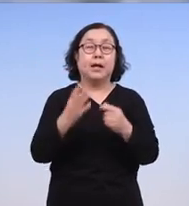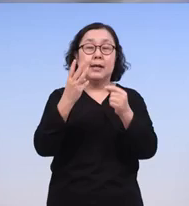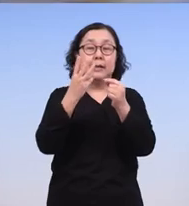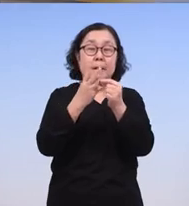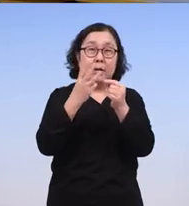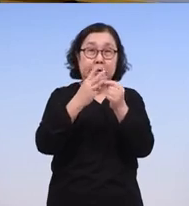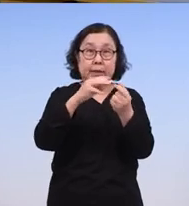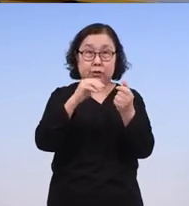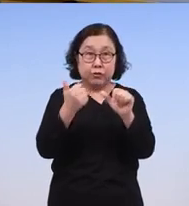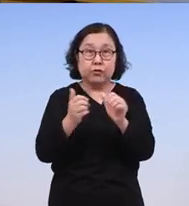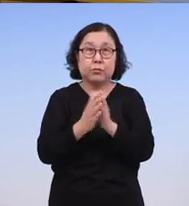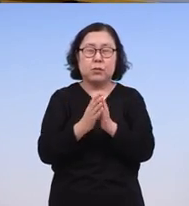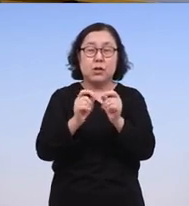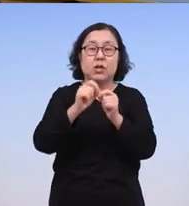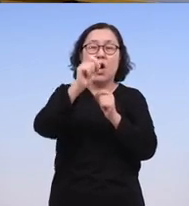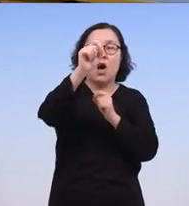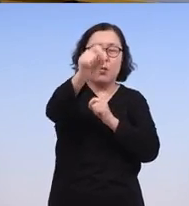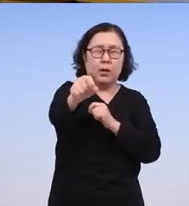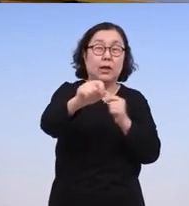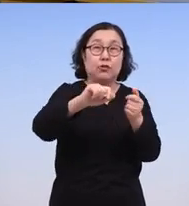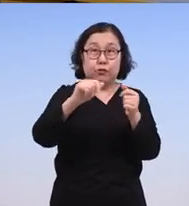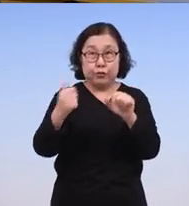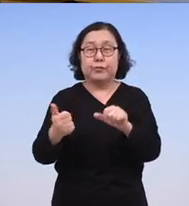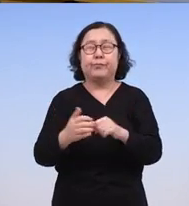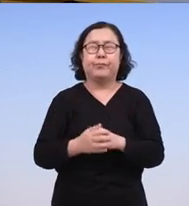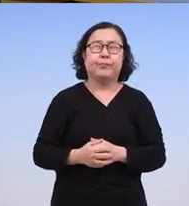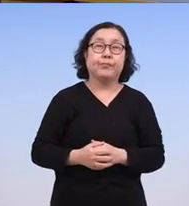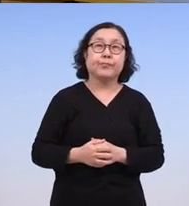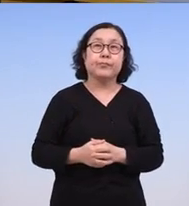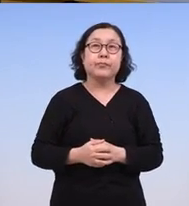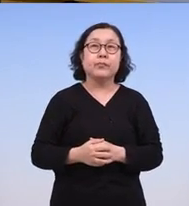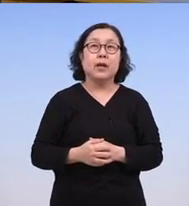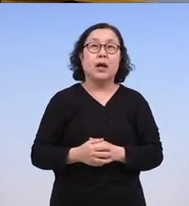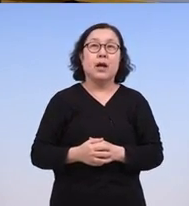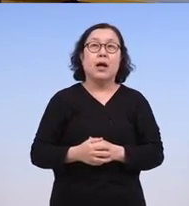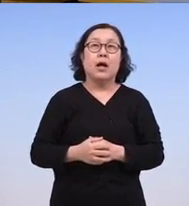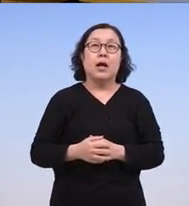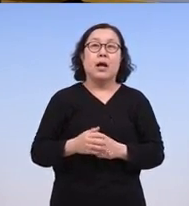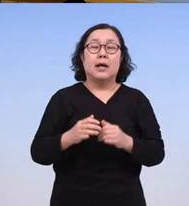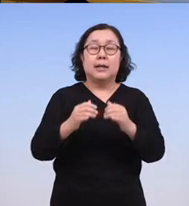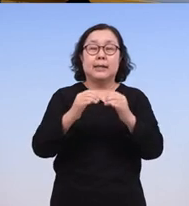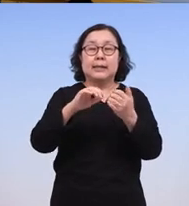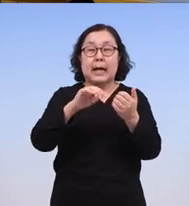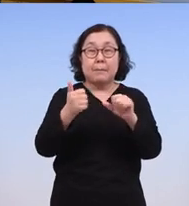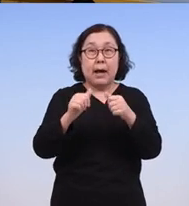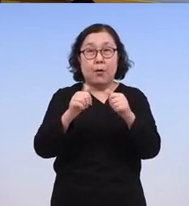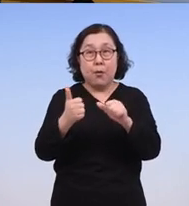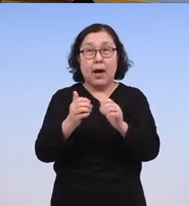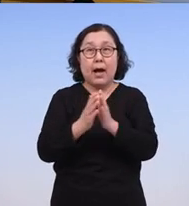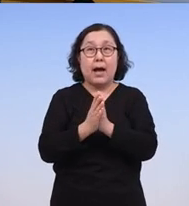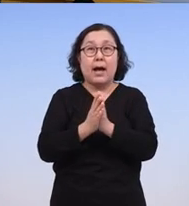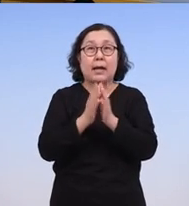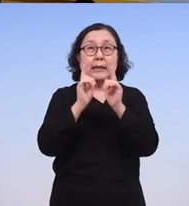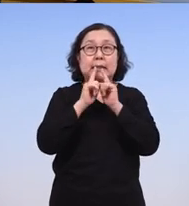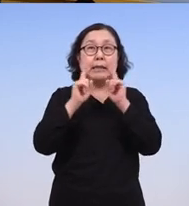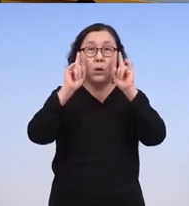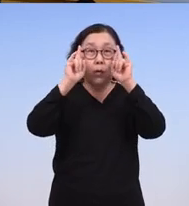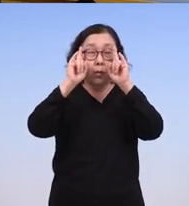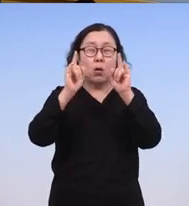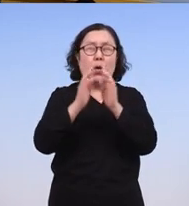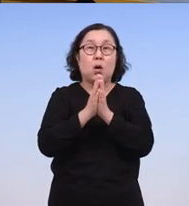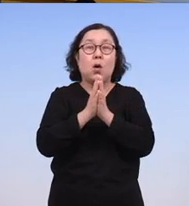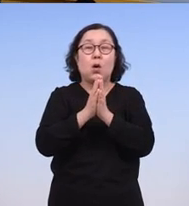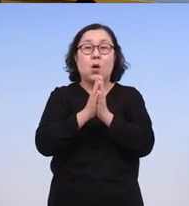다음에 세 번째로 성경이 말하는 죽음은 영원한 죽음입니다. 요한계시록 20장 14절에 보니까 사망과